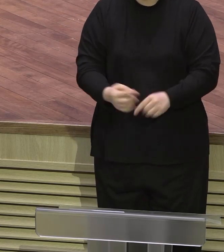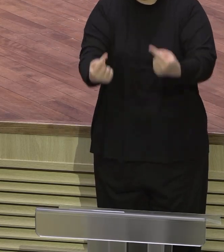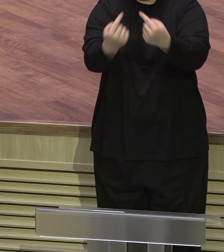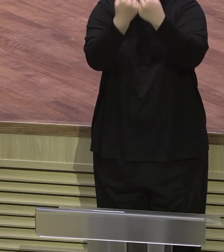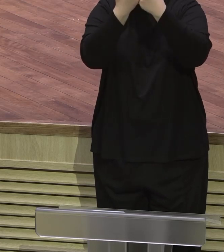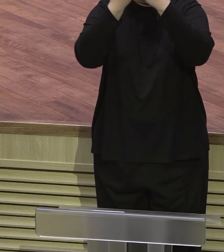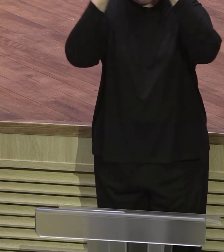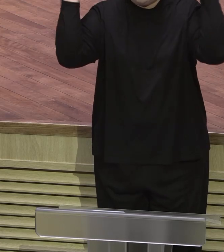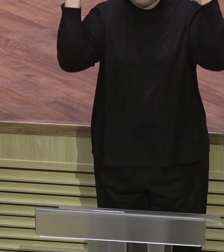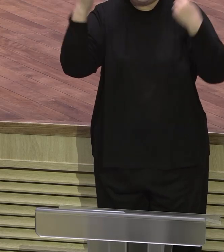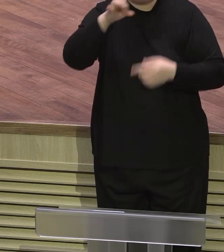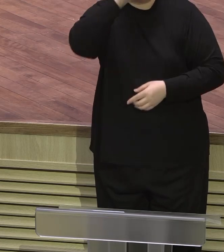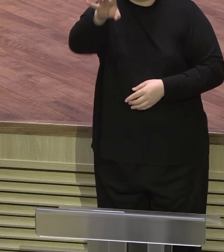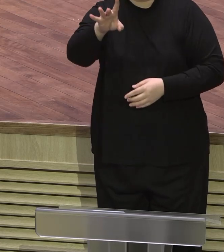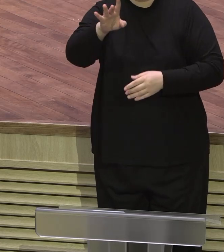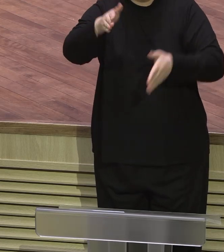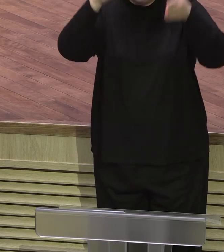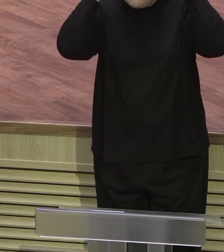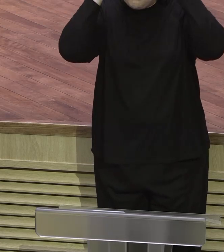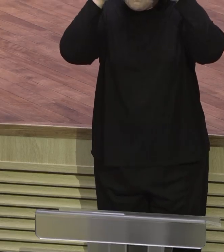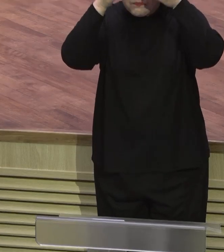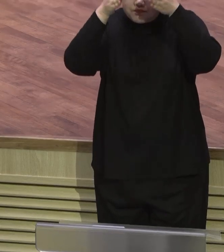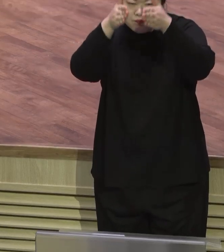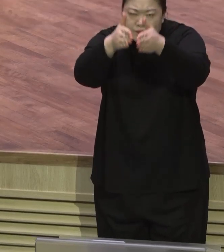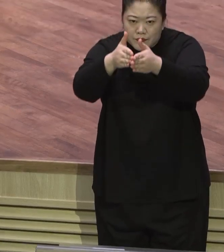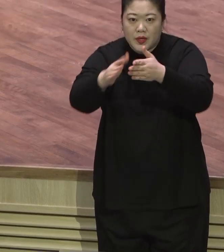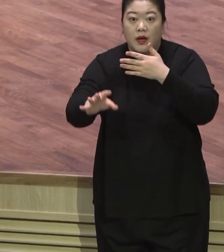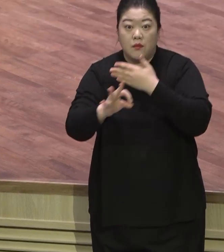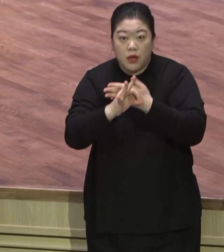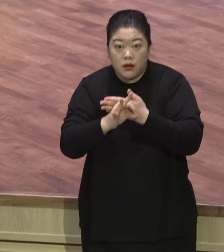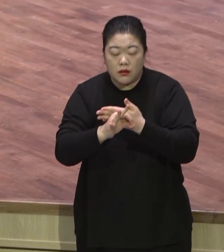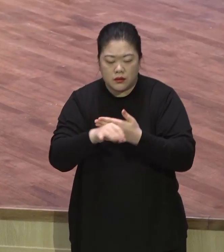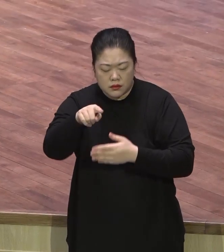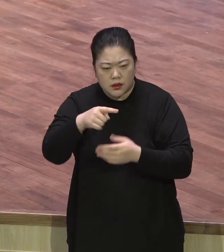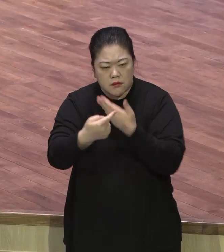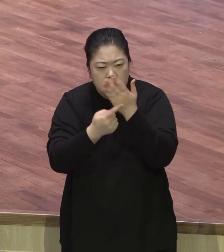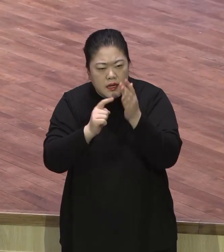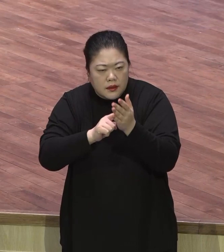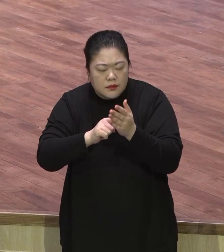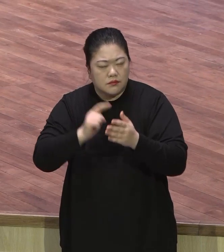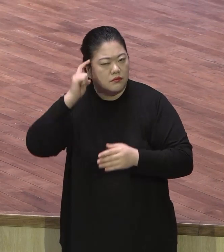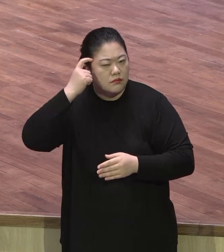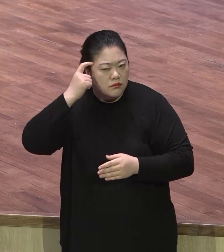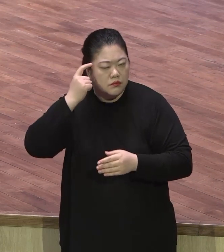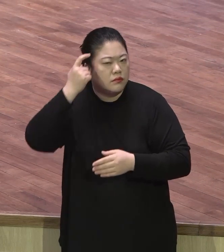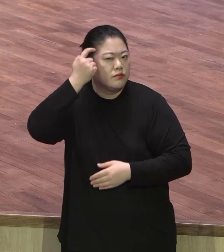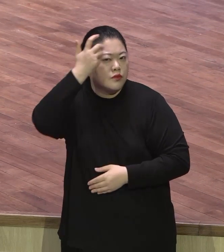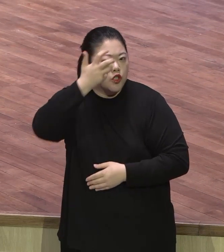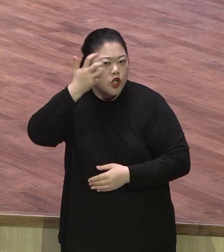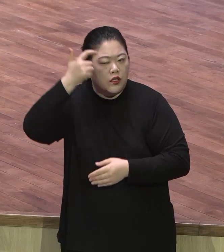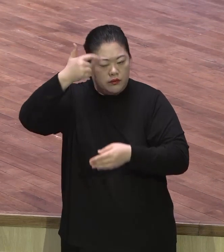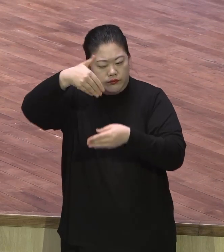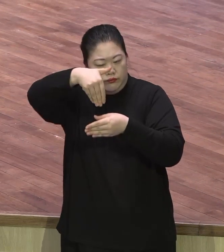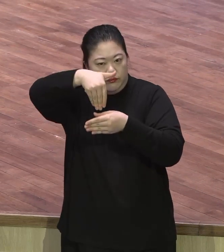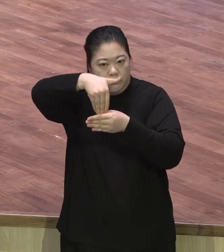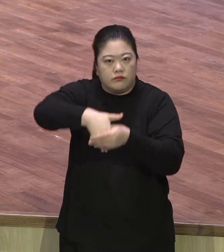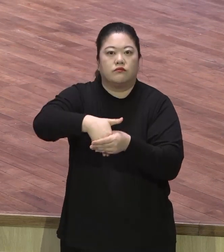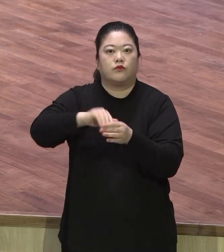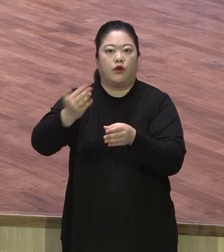말씀을 잘 들은 사람은 여기 신명에 각인됩니다. 남아요. 남아야